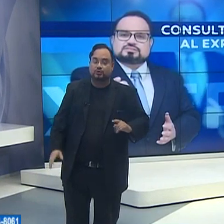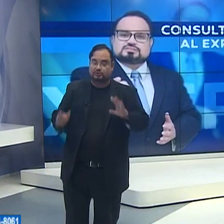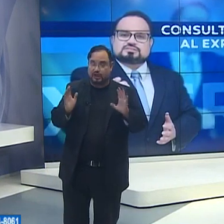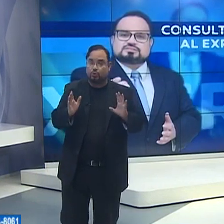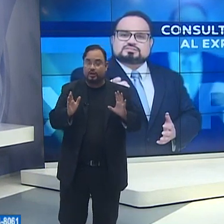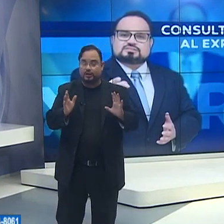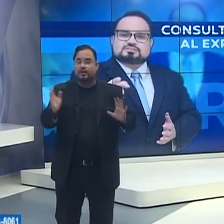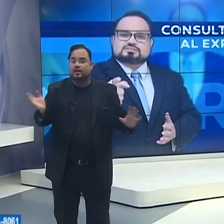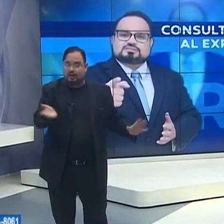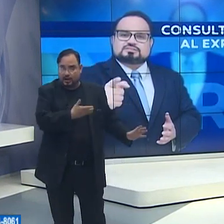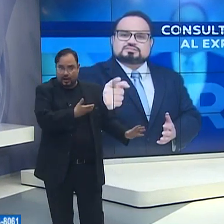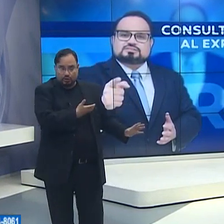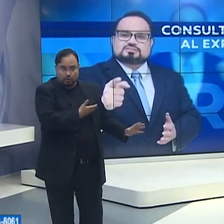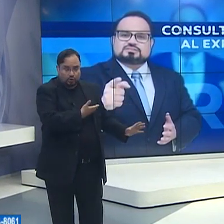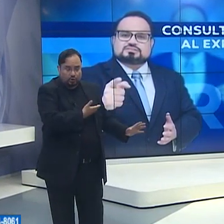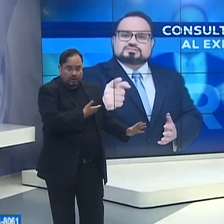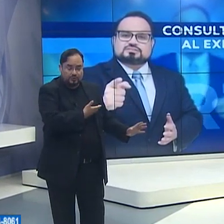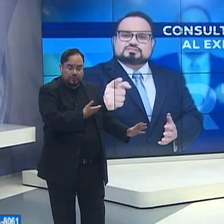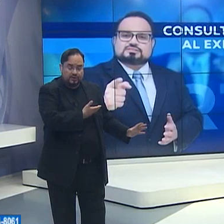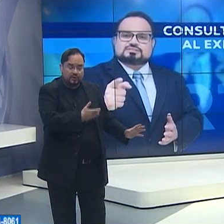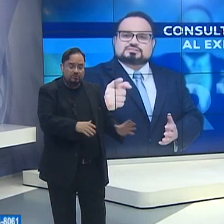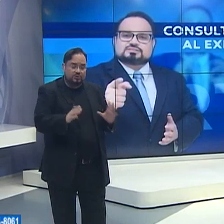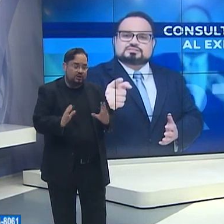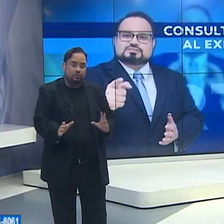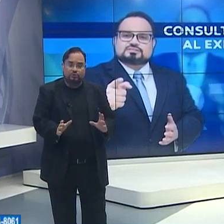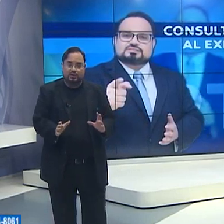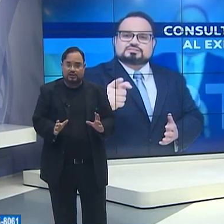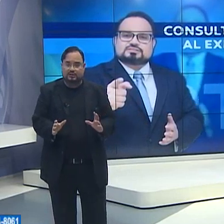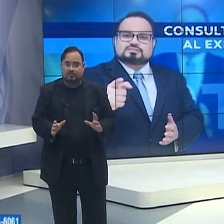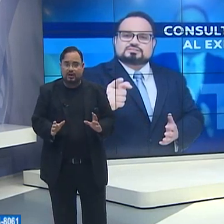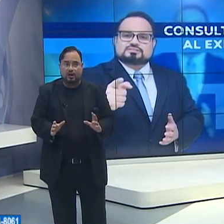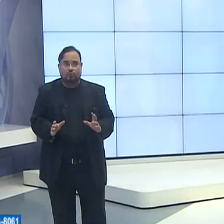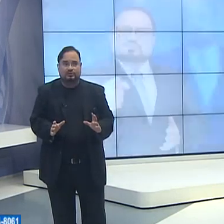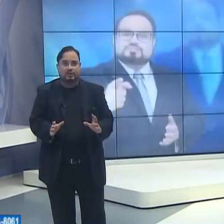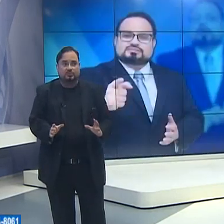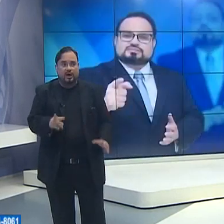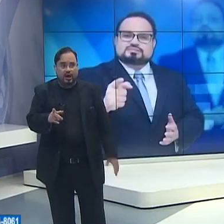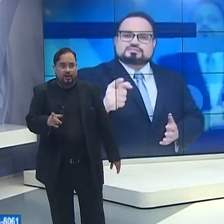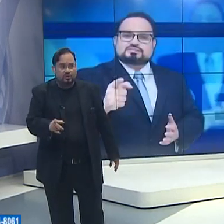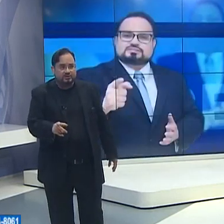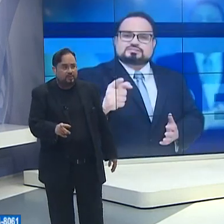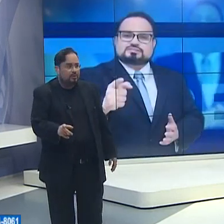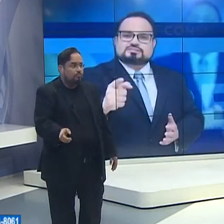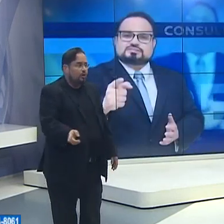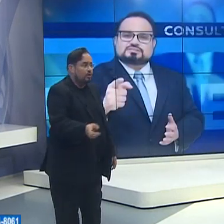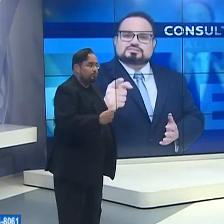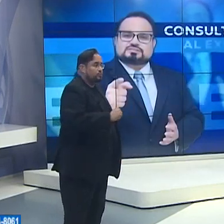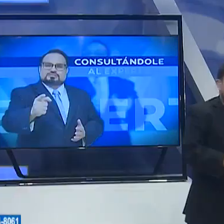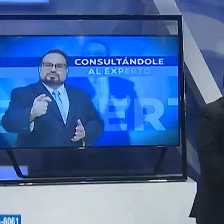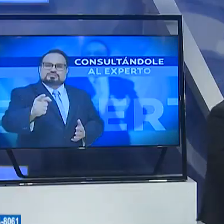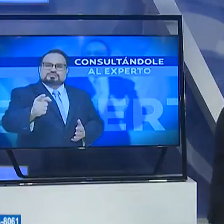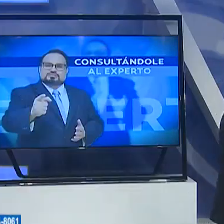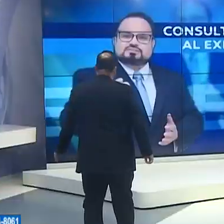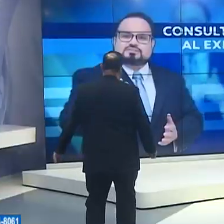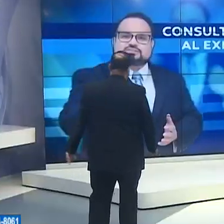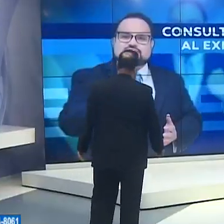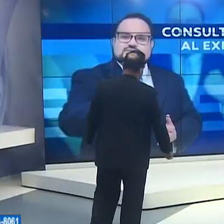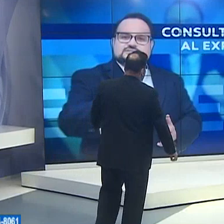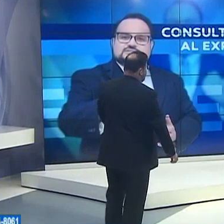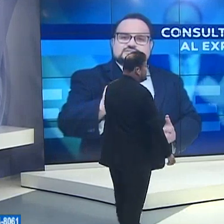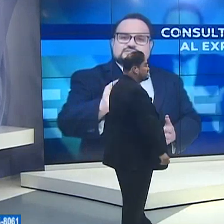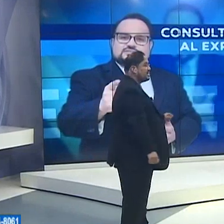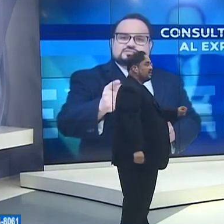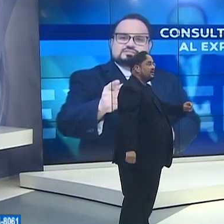las preguntas. Recuerde que nosotros las proyectamos tal y como usted las escribe al WhatsApp. ¿A qué WhatsApp? Bueno, por supuesto, usted ya lo